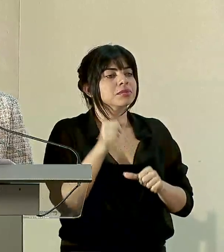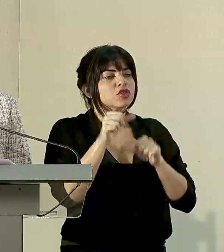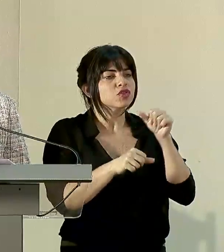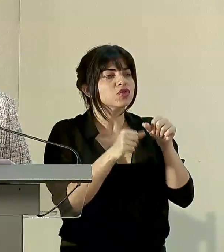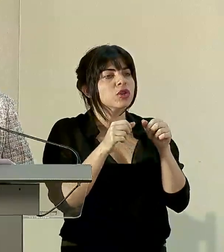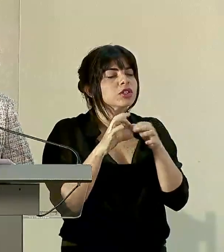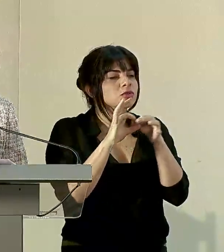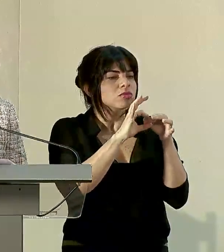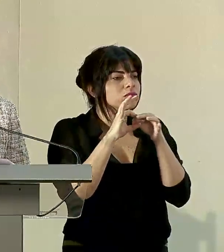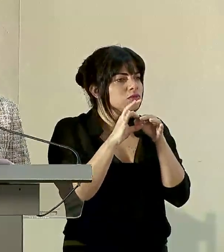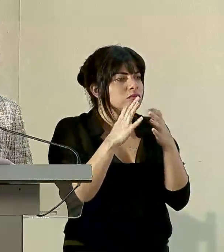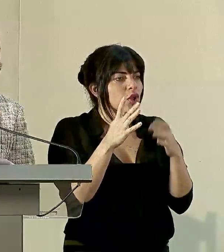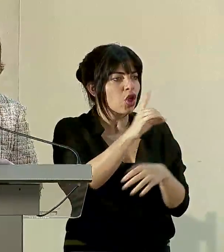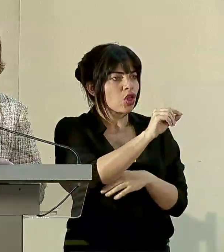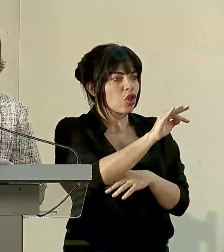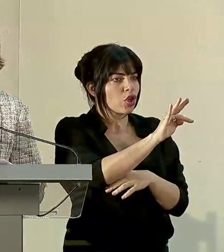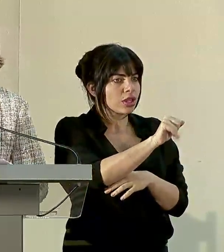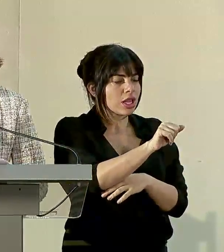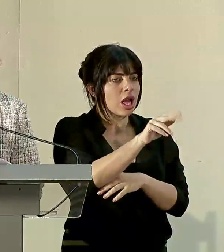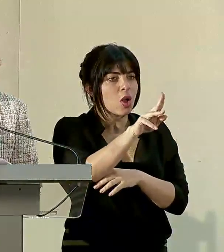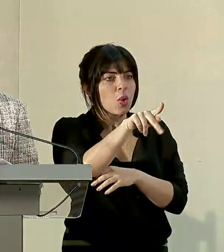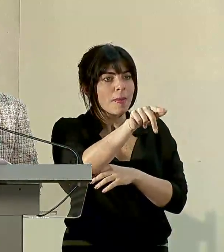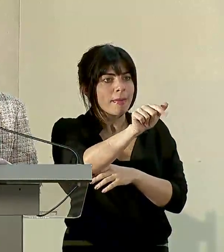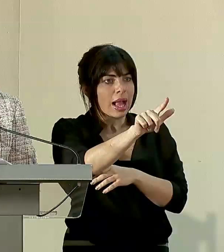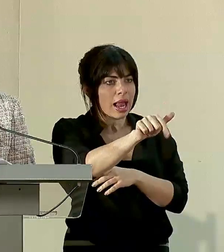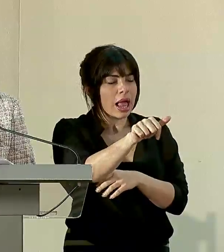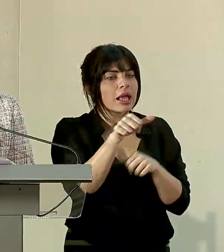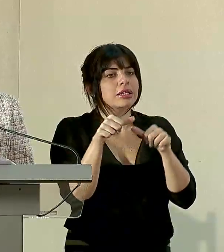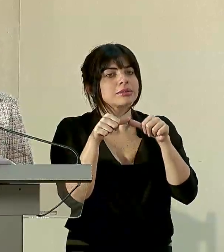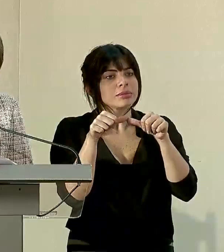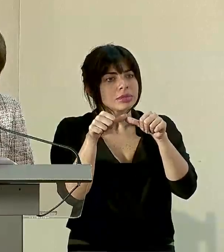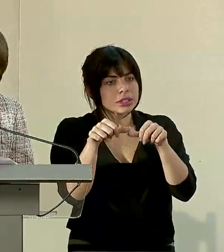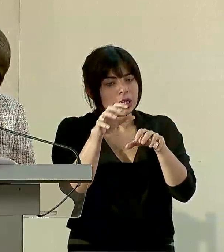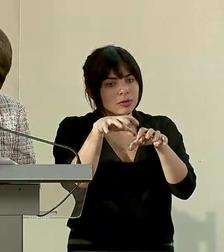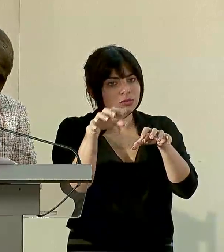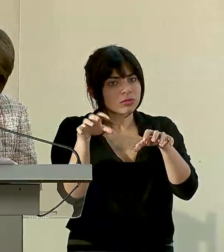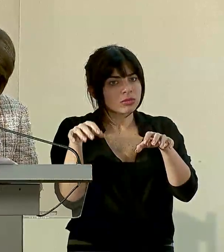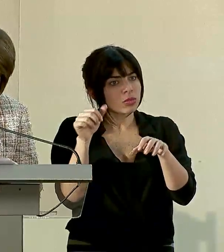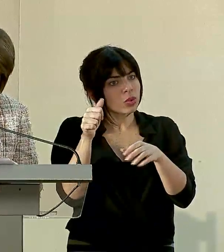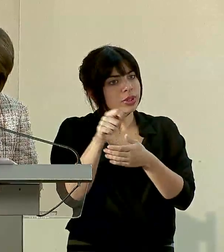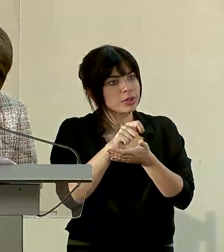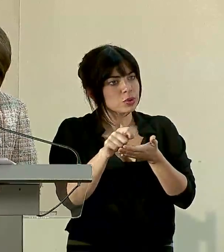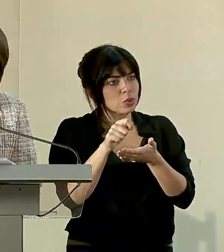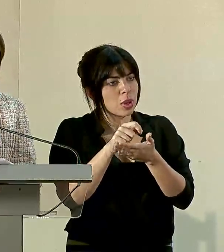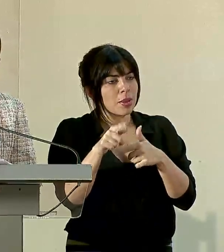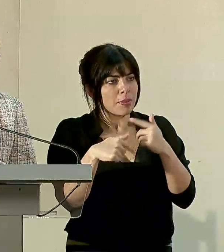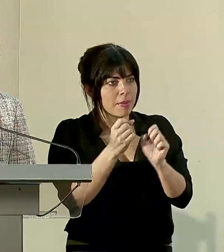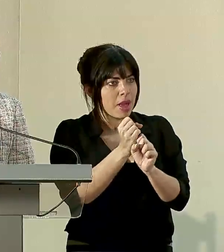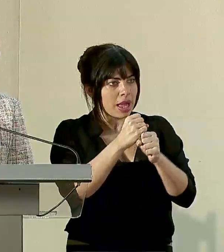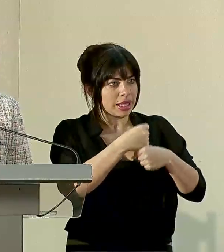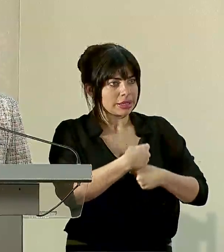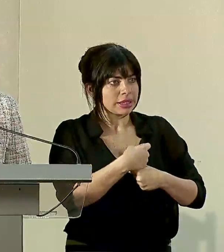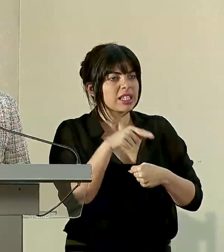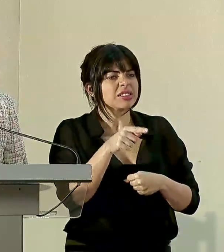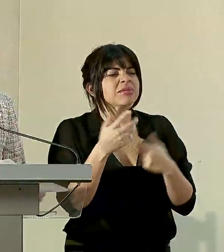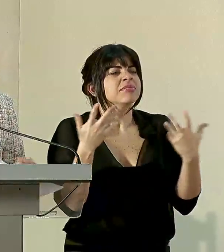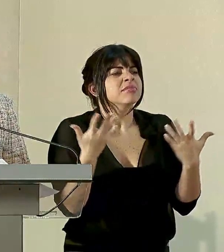esfuerzos tanto en Dota como en Upala y lo vamos a seguir haciendo en los demás centros educativos, el